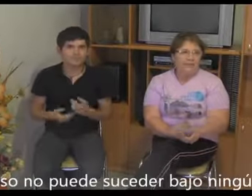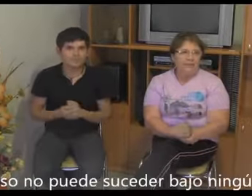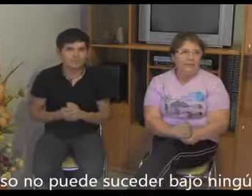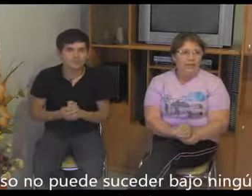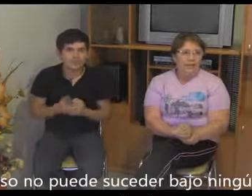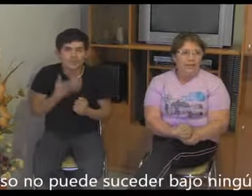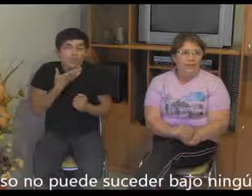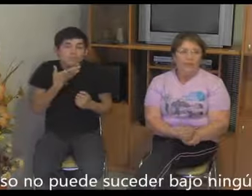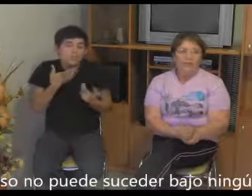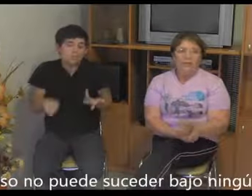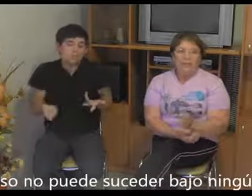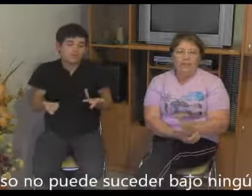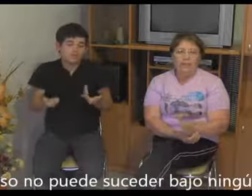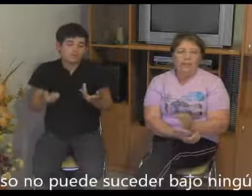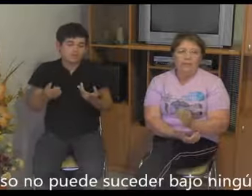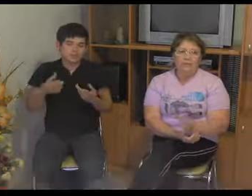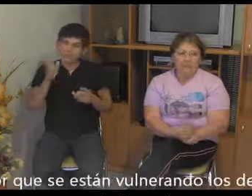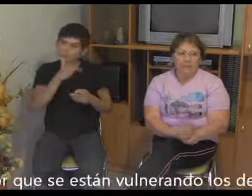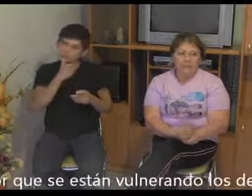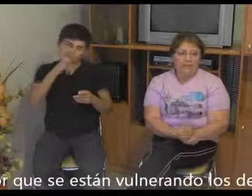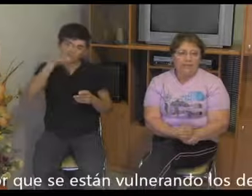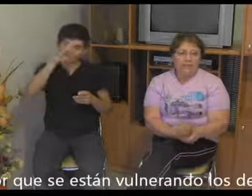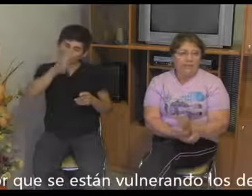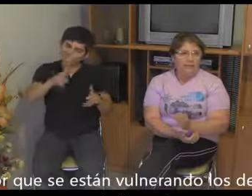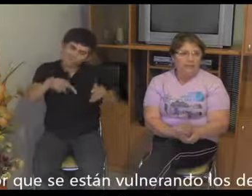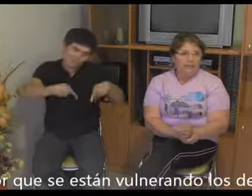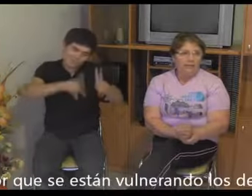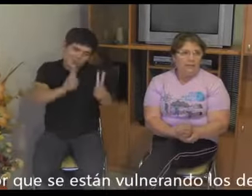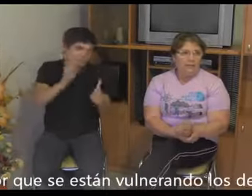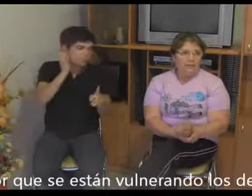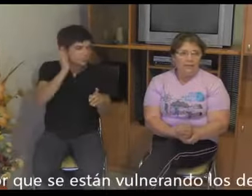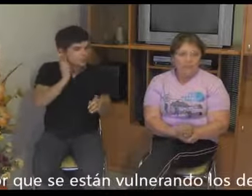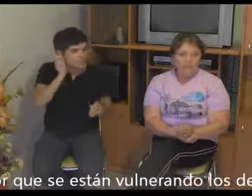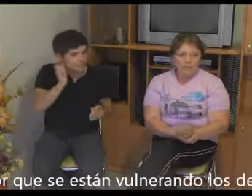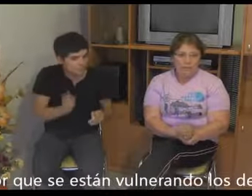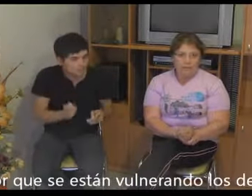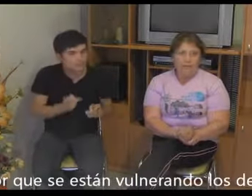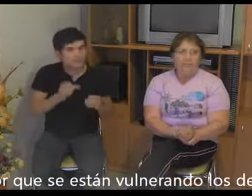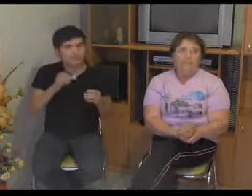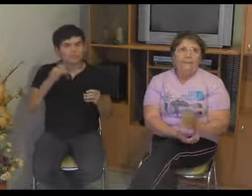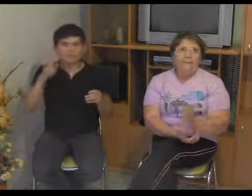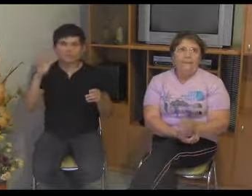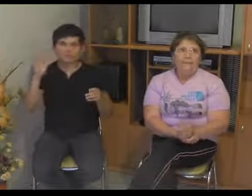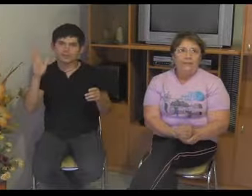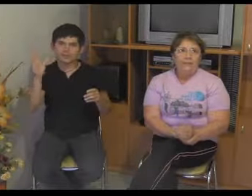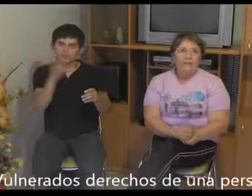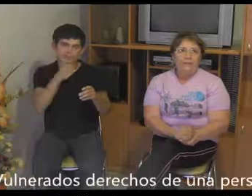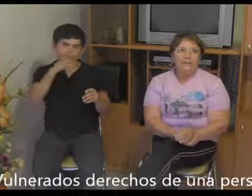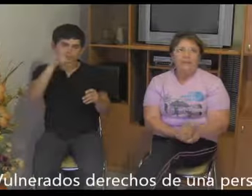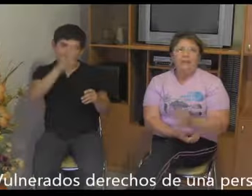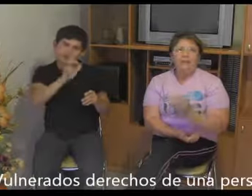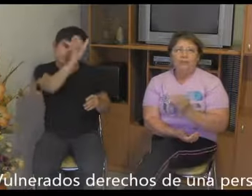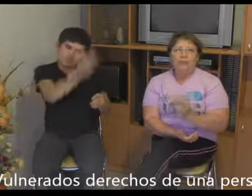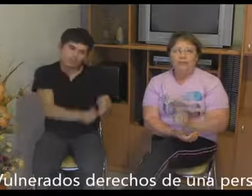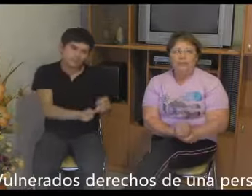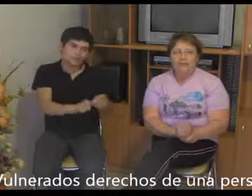está vulnerando un derecho de una mujer, se está vulnerando el derecho de una persona de no ser esterilizada con